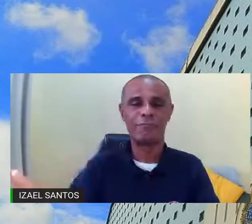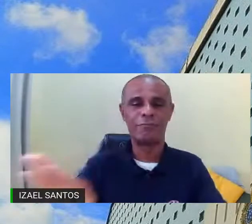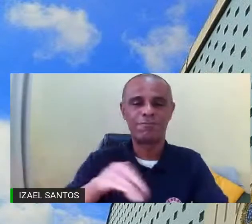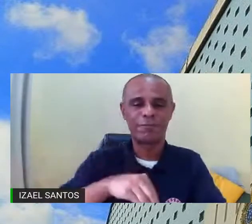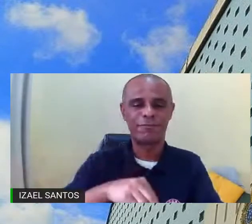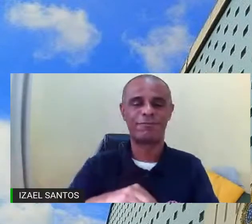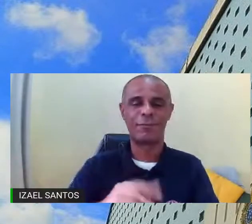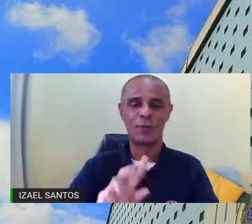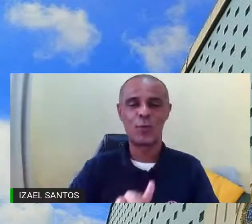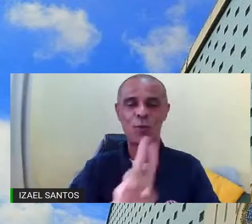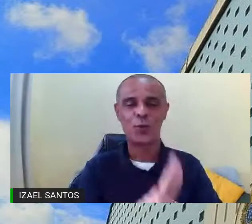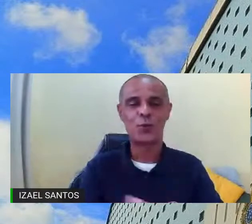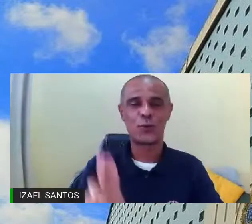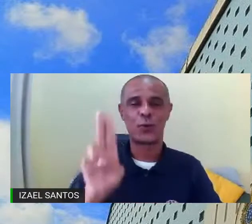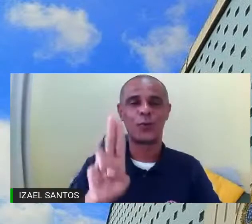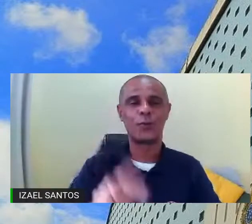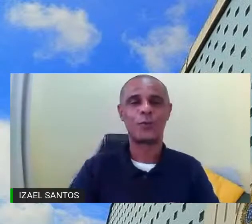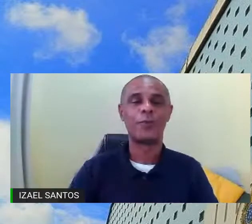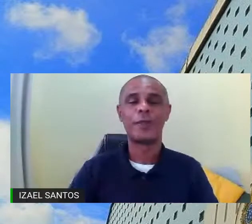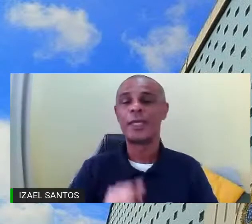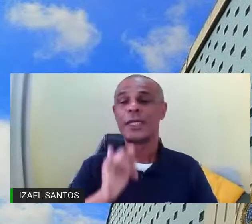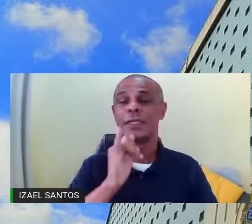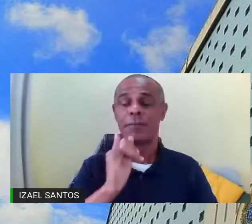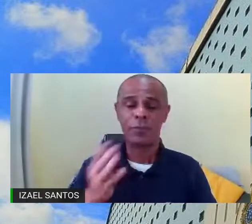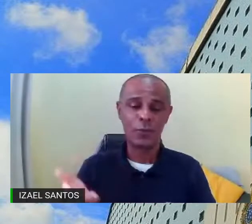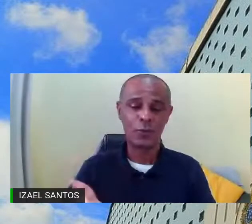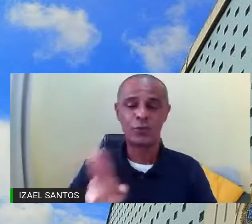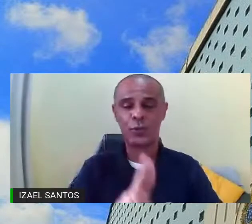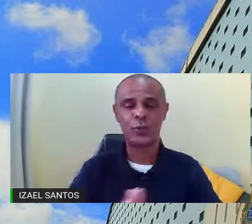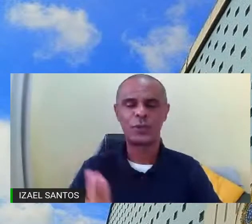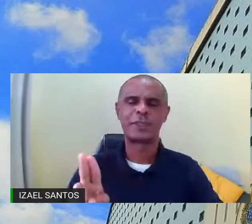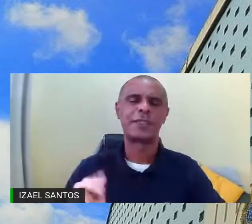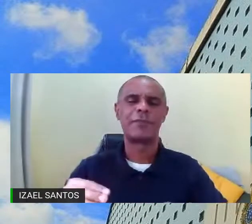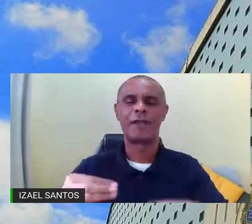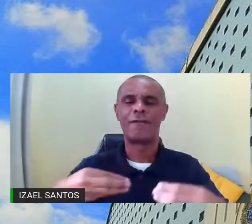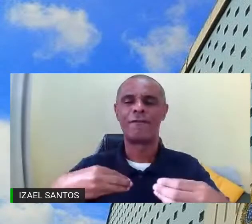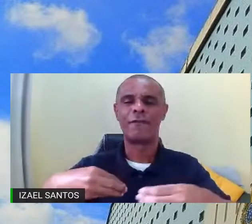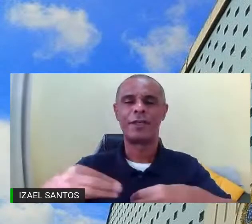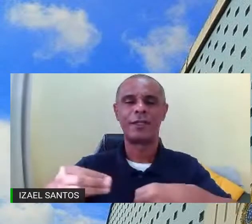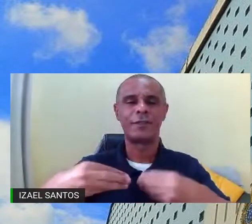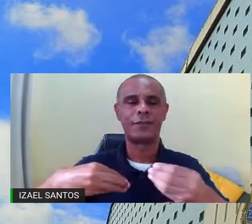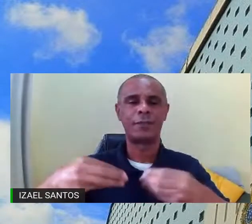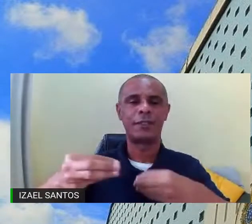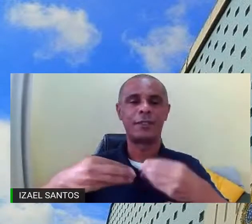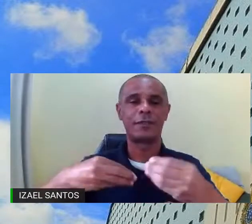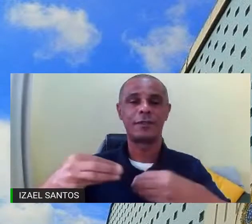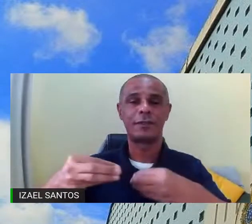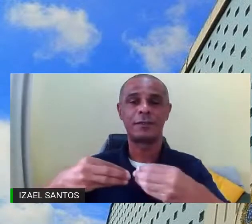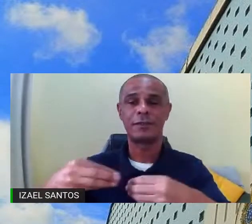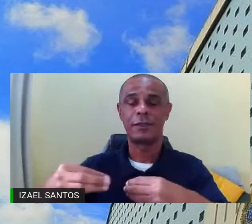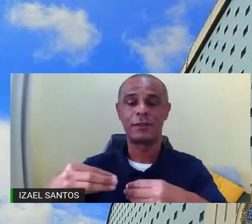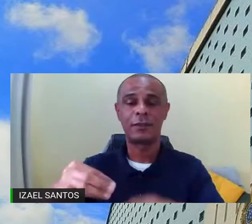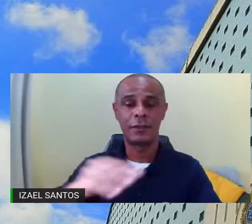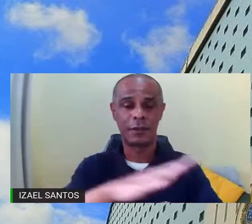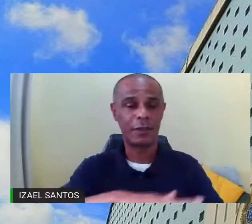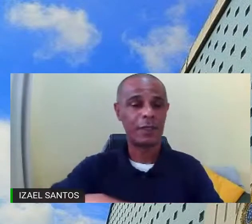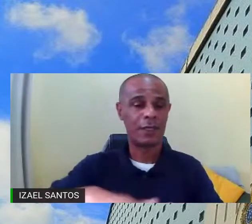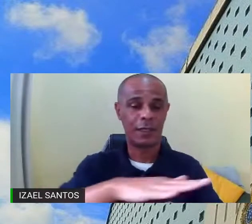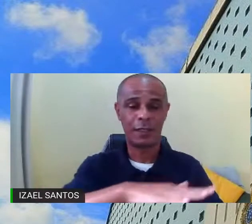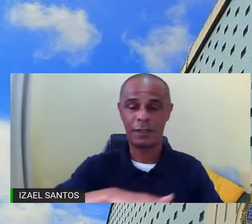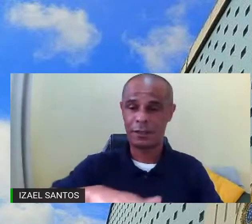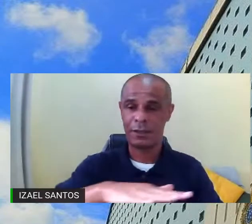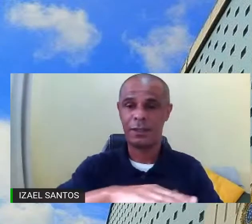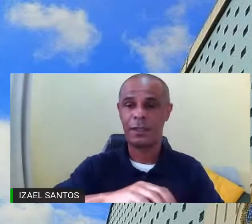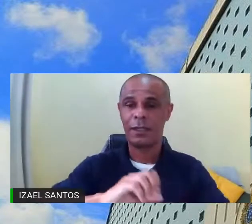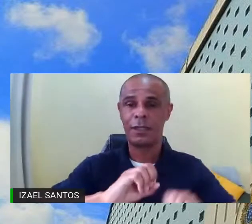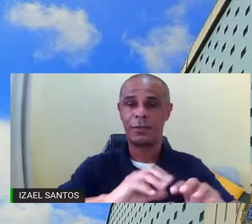Enfim, o termo flexibilização os alcances desse termo ainda é desconhecido na educação. É um termo